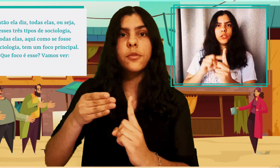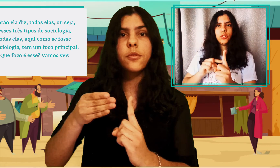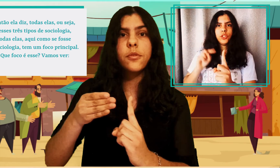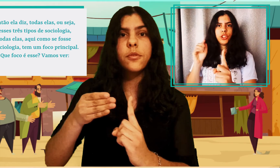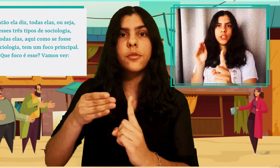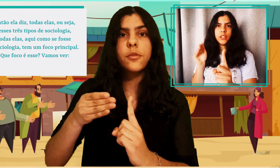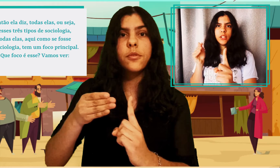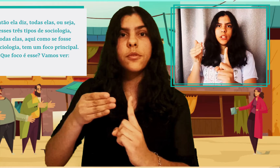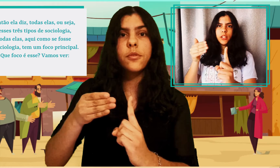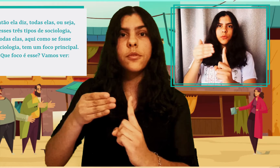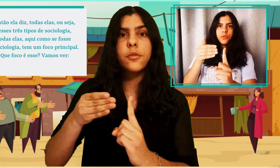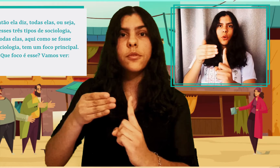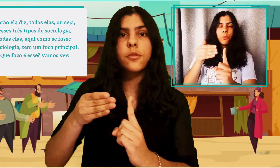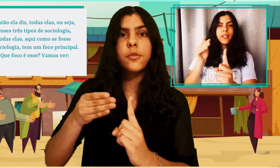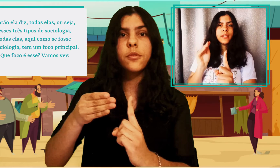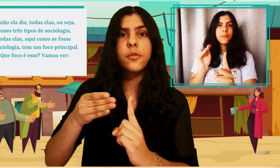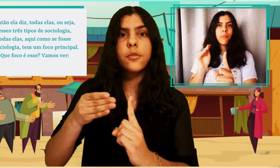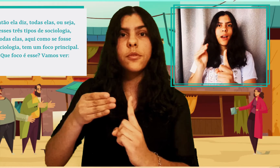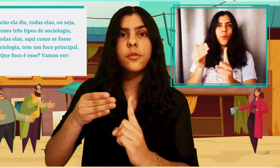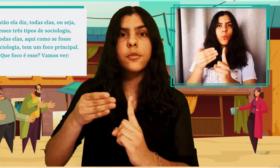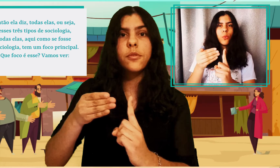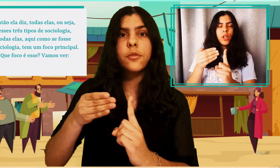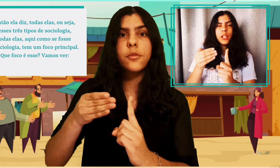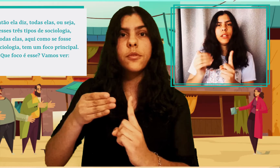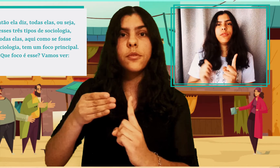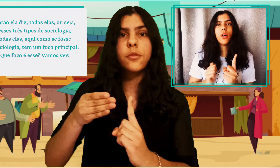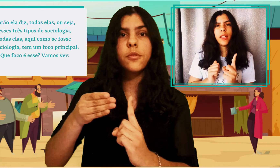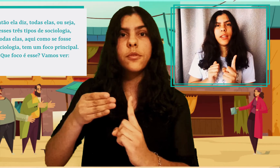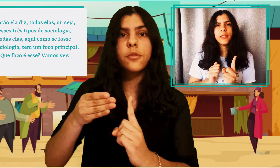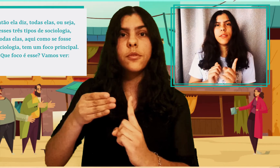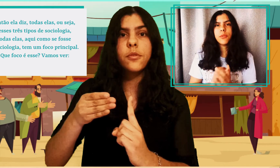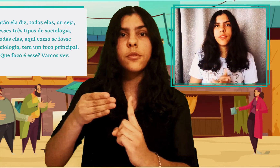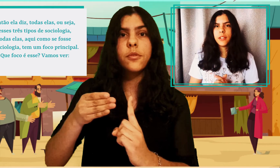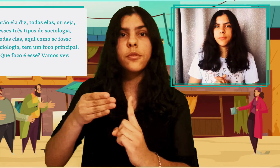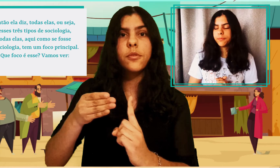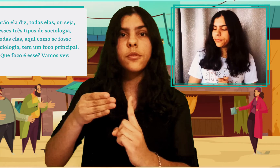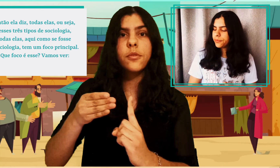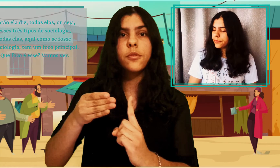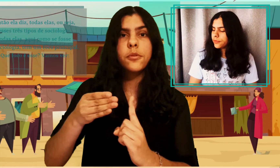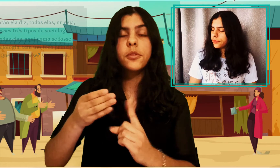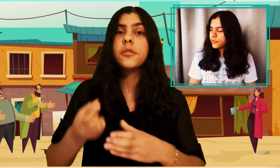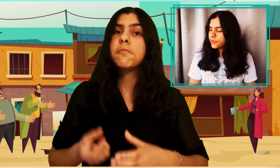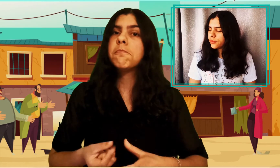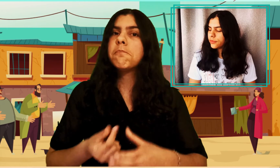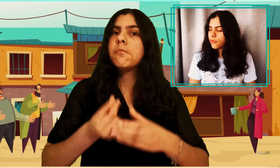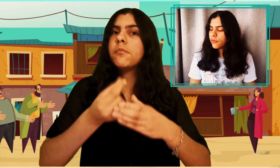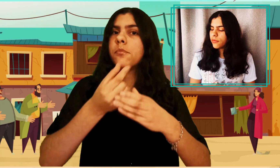fosse a sociologia, tem um foco principal. Que foco é esse? Vamos ver.